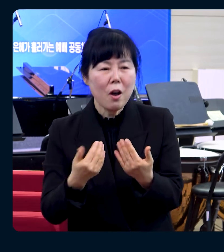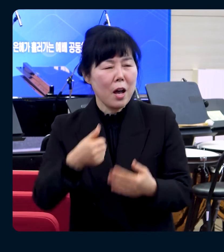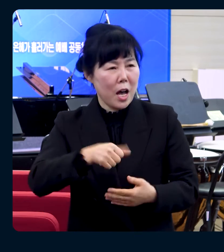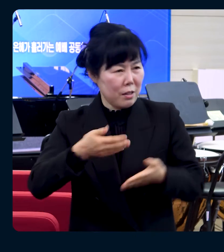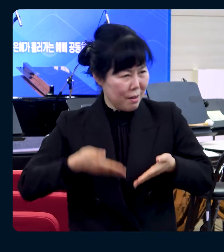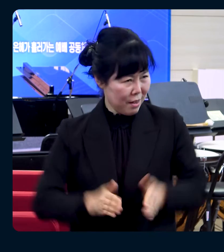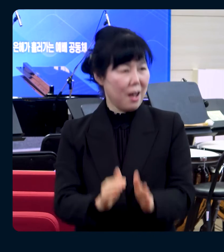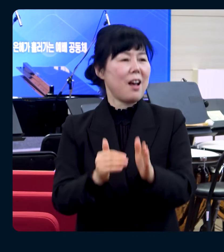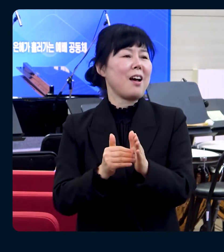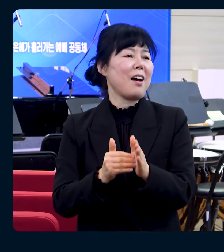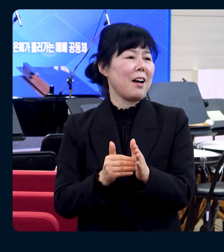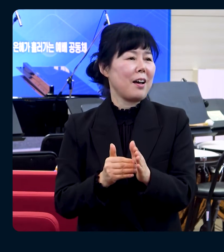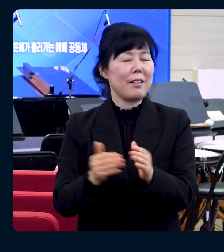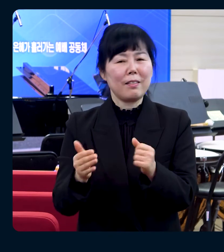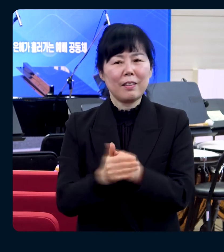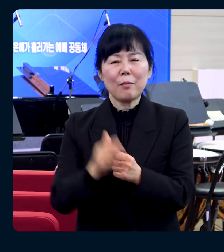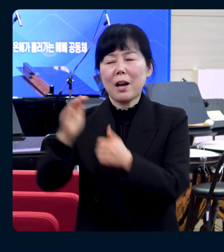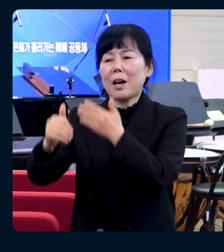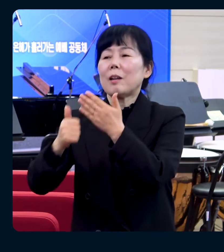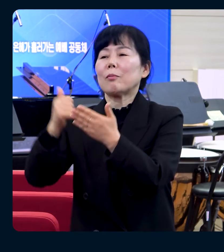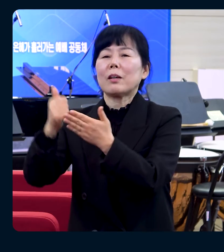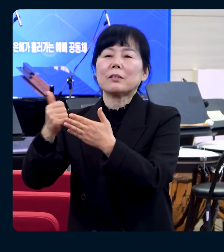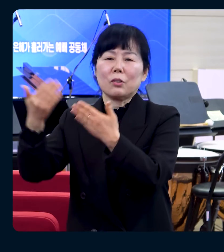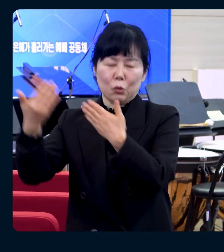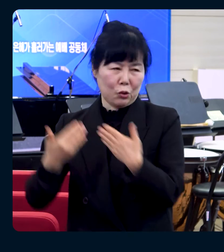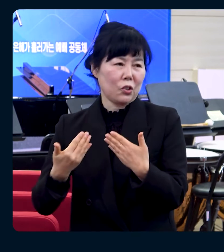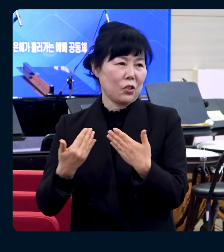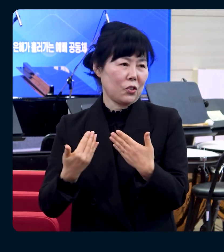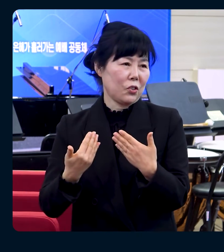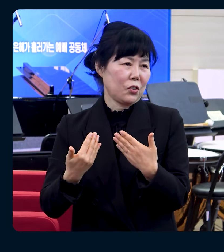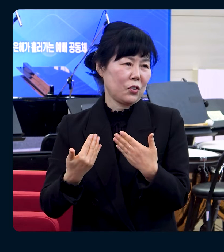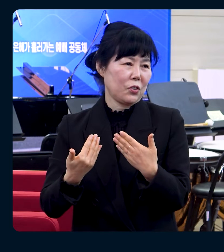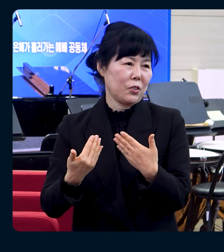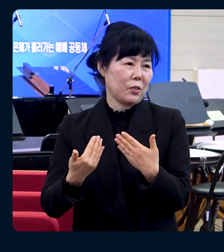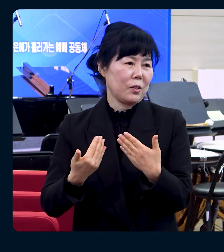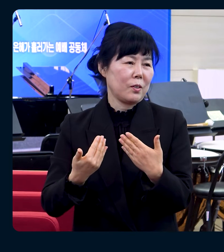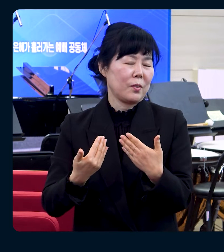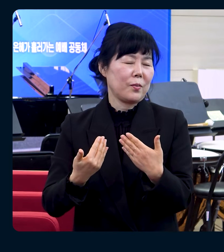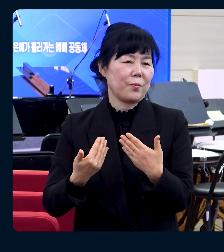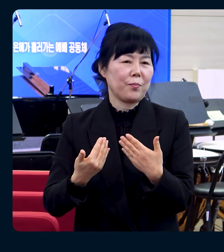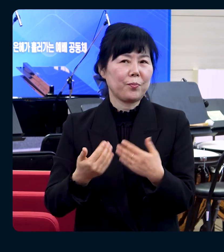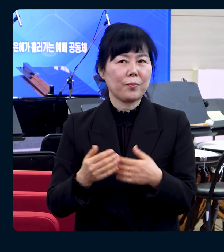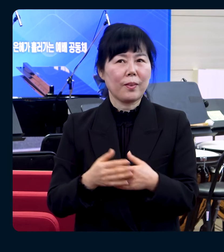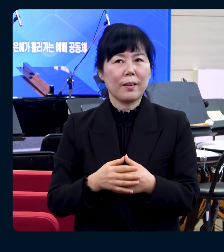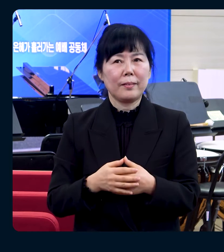가운데 이루셨으니까. 그게 무엇이든 간에 하나님이 나를 웃게 하시니까 이것보다 행복한 게 없는 거예요.